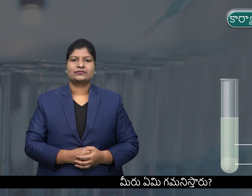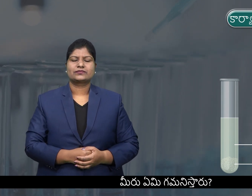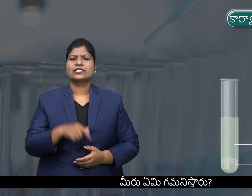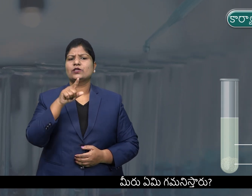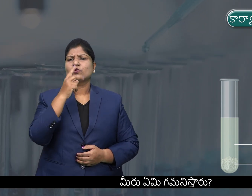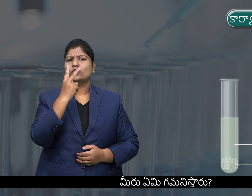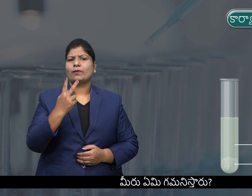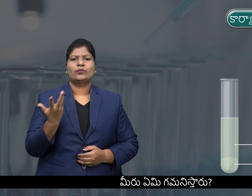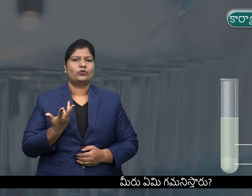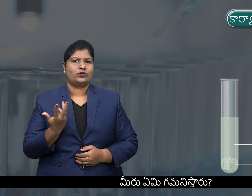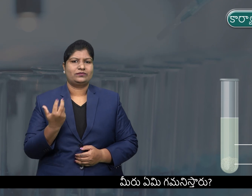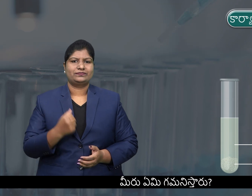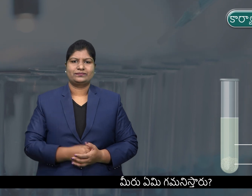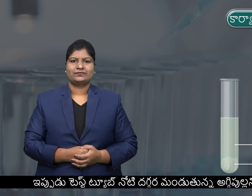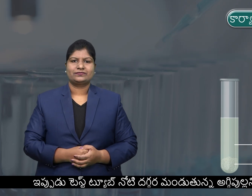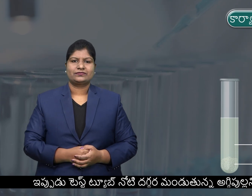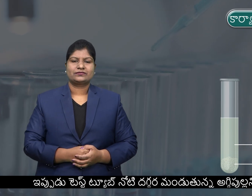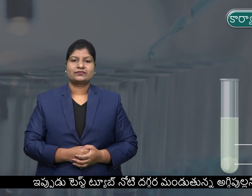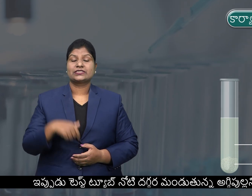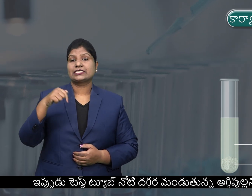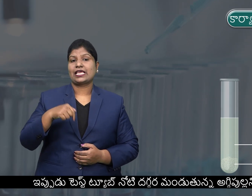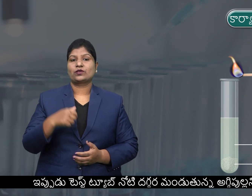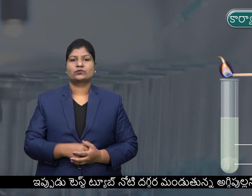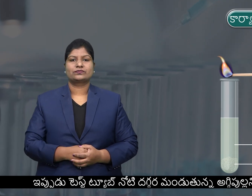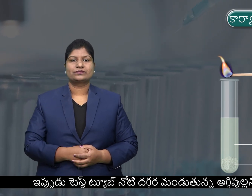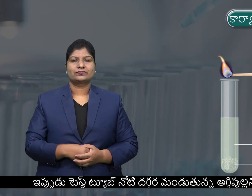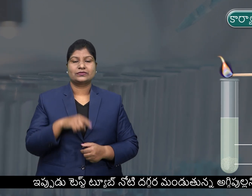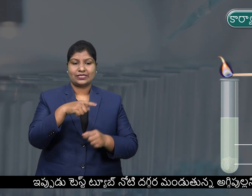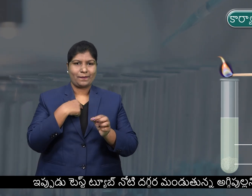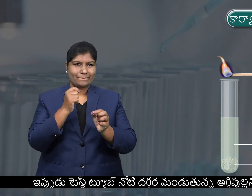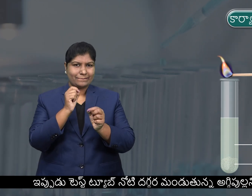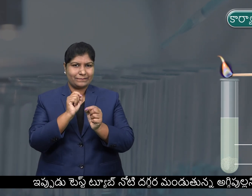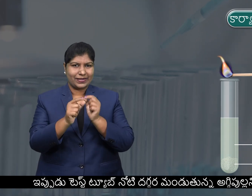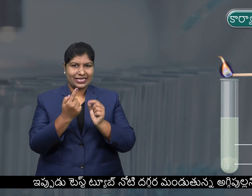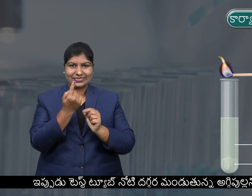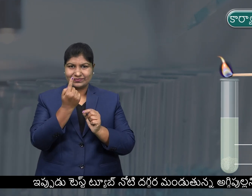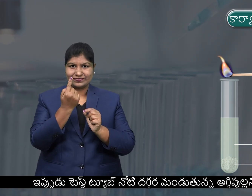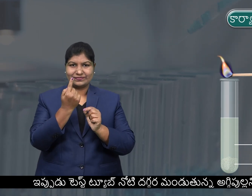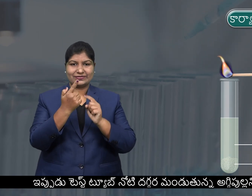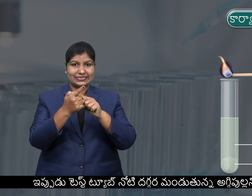మీరు ఏమి గమనిస్తారు? ఇప్పుడు టెస్ట్ ట్యూబ్ నోటి దగ్గర మండుతున్న అగ్గి పుల్లను ఉంచండి.